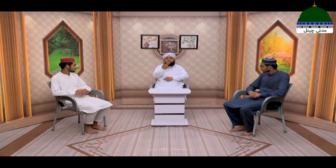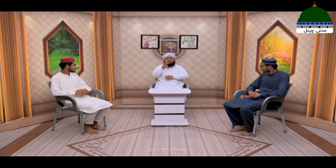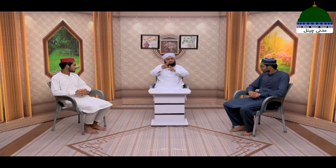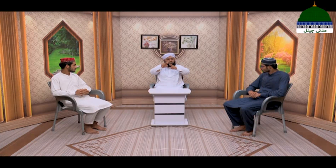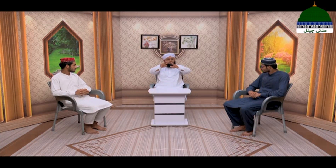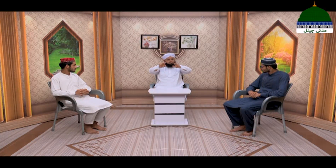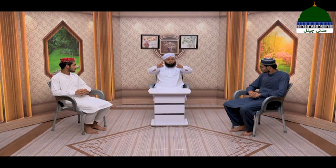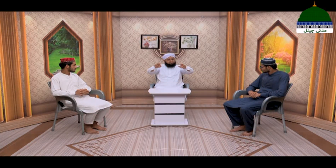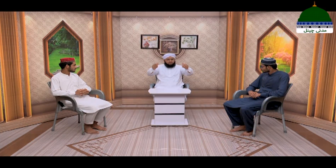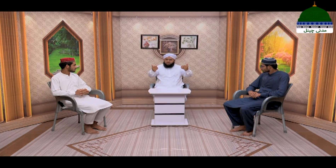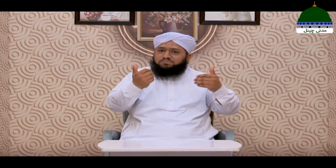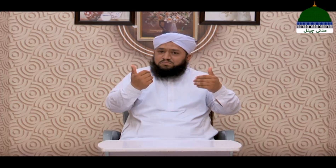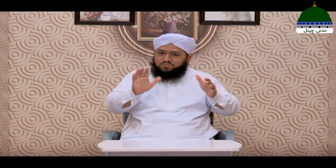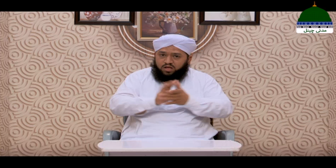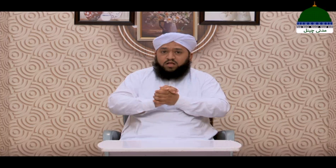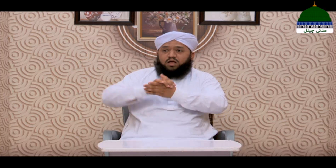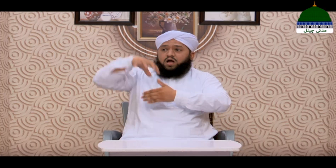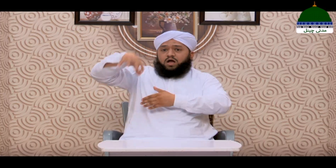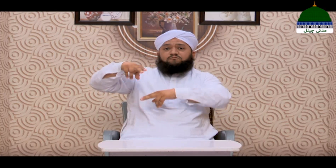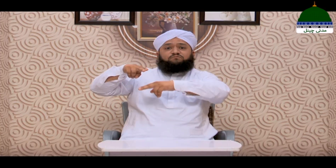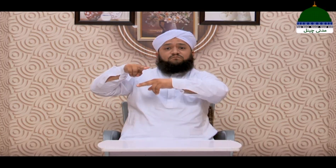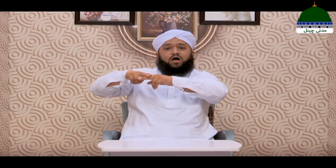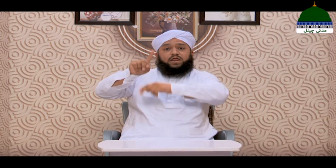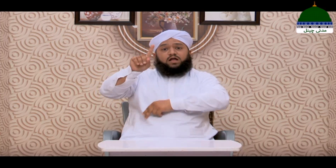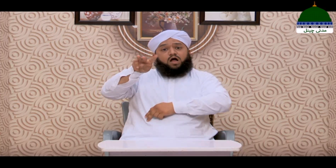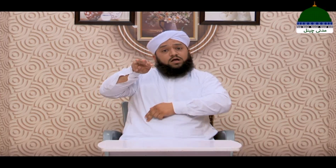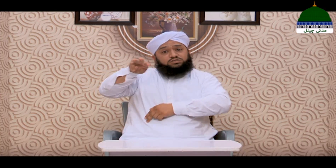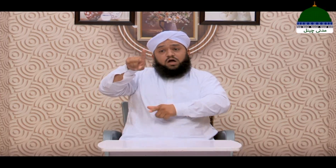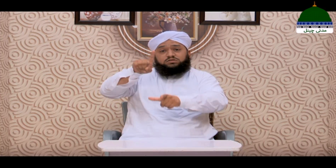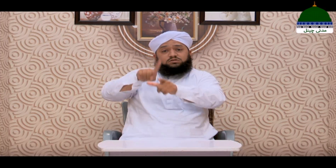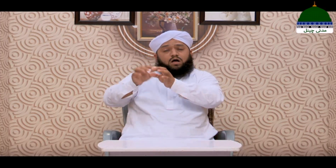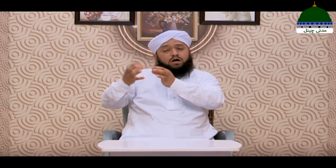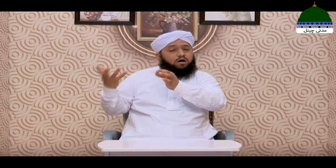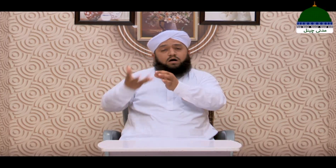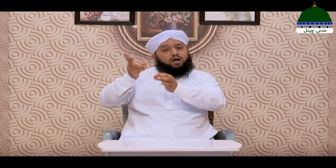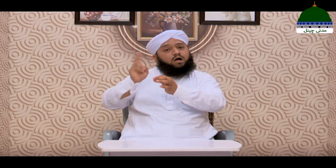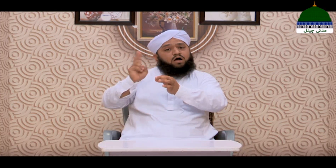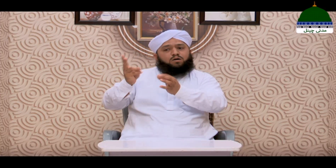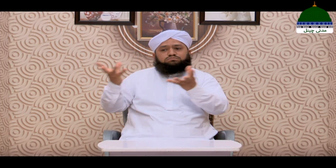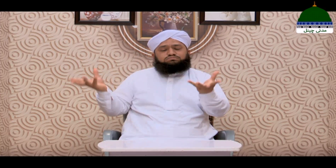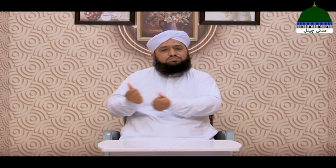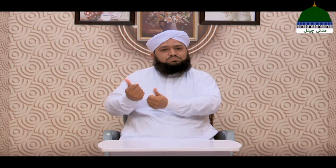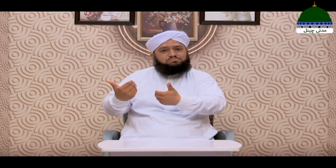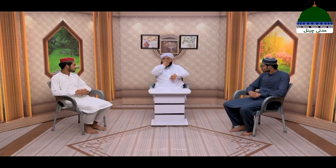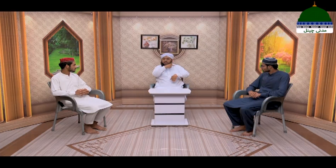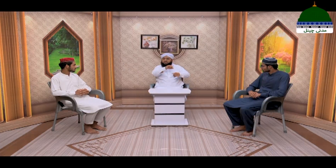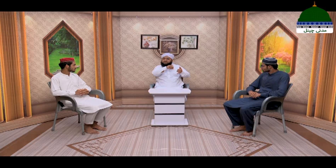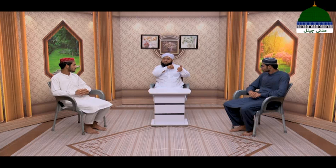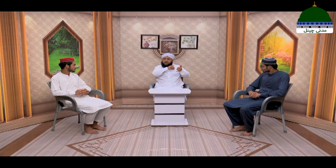کر زمین پر گر پڑے۔ فارس کی 1000 سال سے جلنے والی آگ ایک دم بجھ گئی، بحیرہ